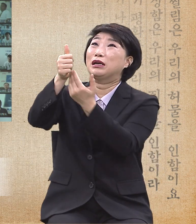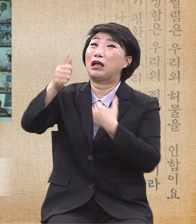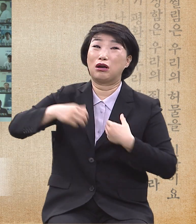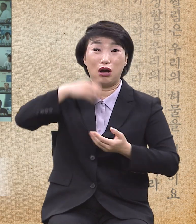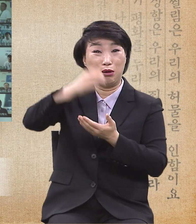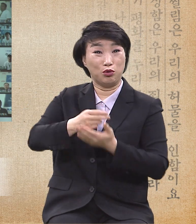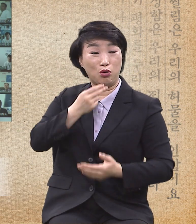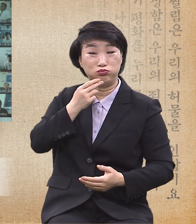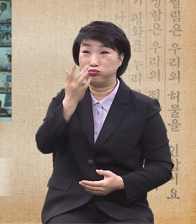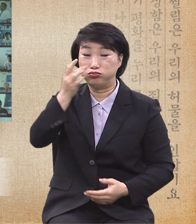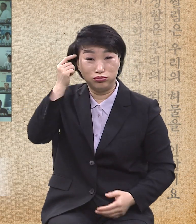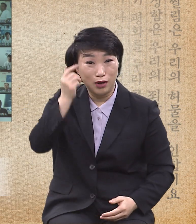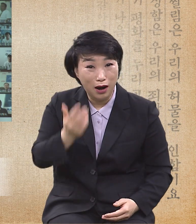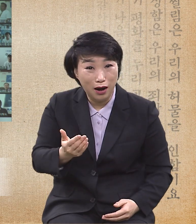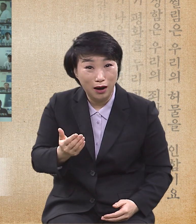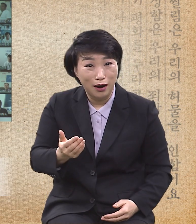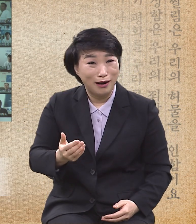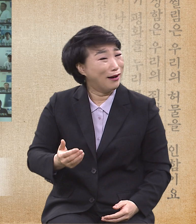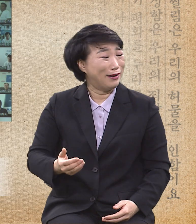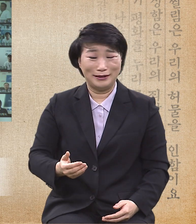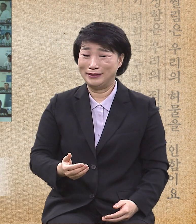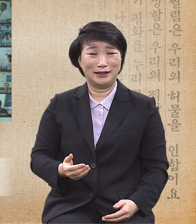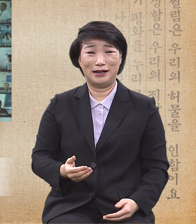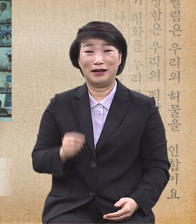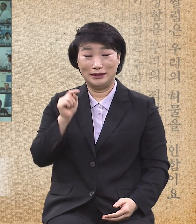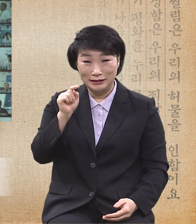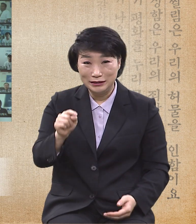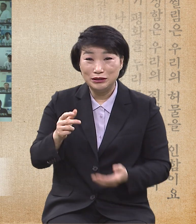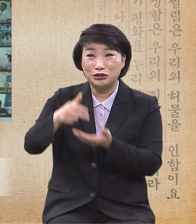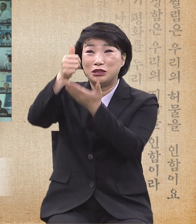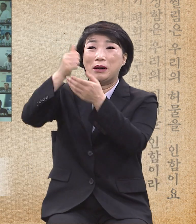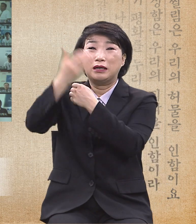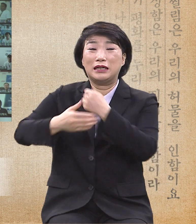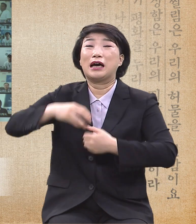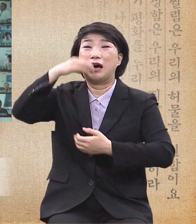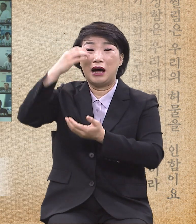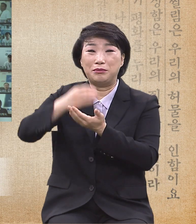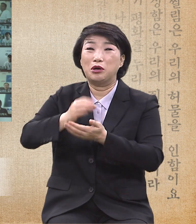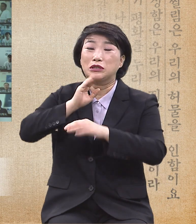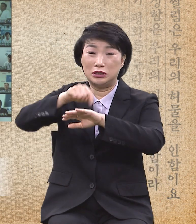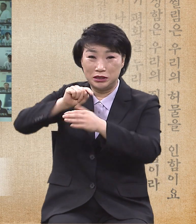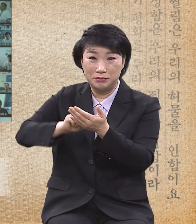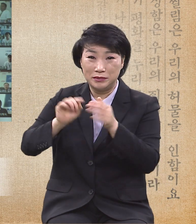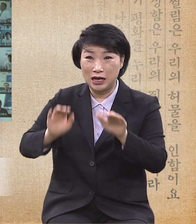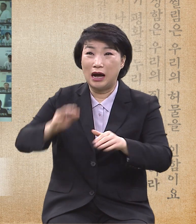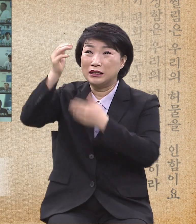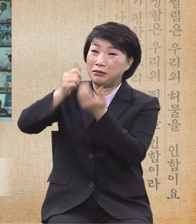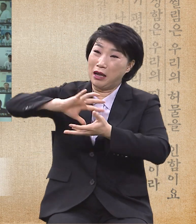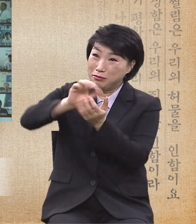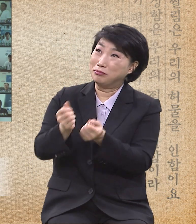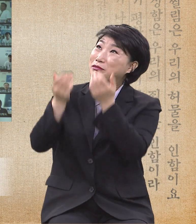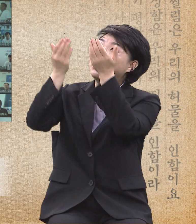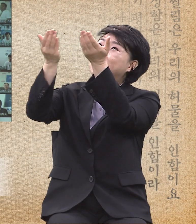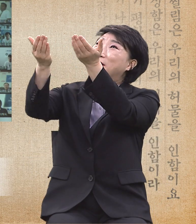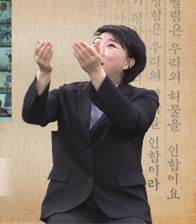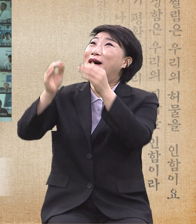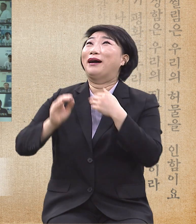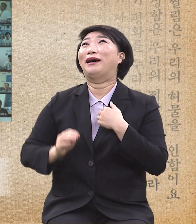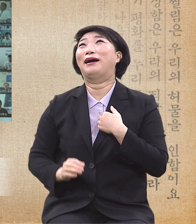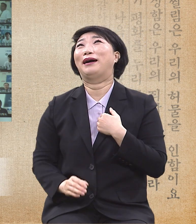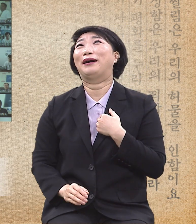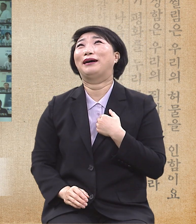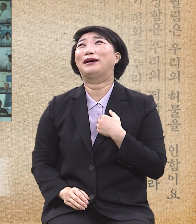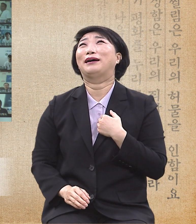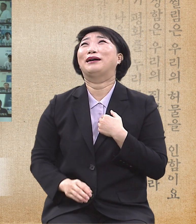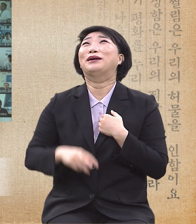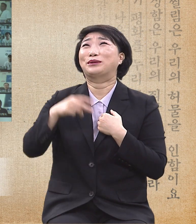감동이 아니냐. 이 은혜에 감동된 진실이 하나님께 올려드릴 때